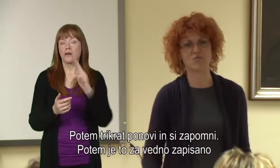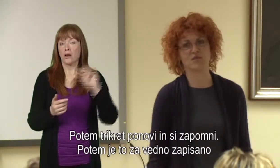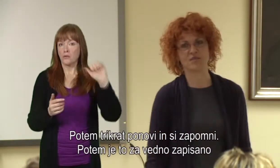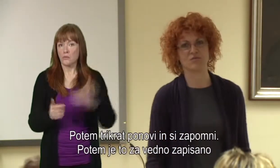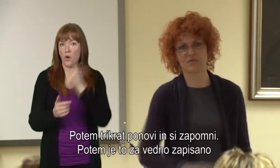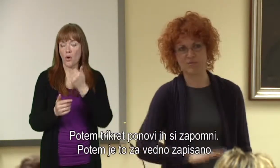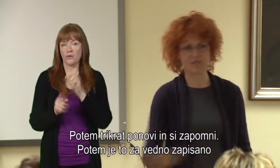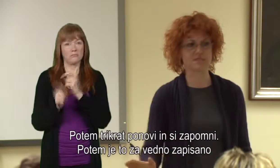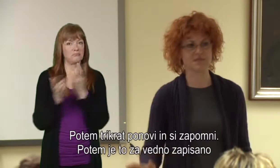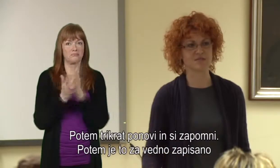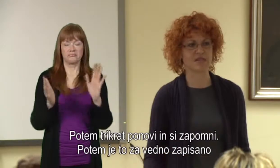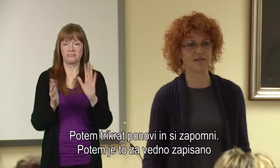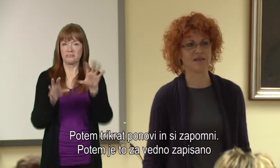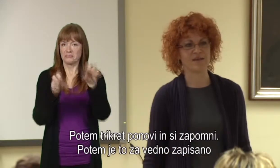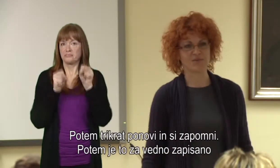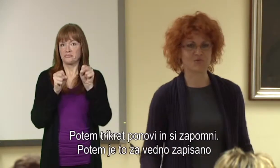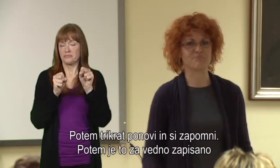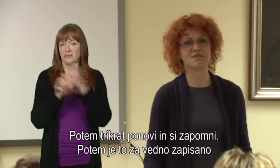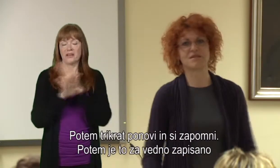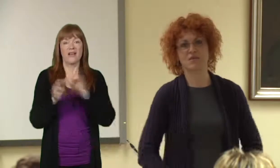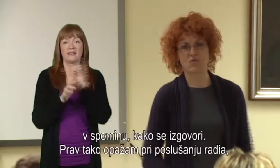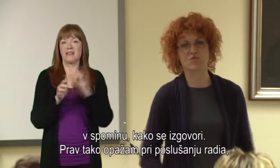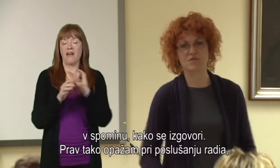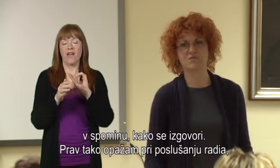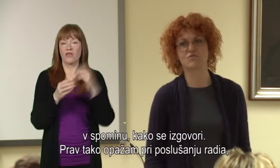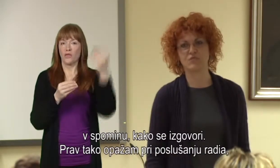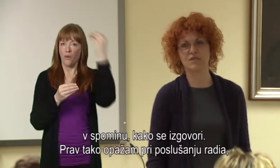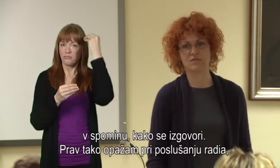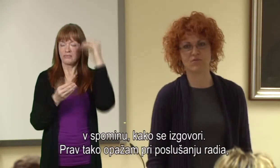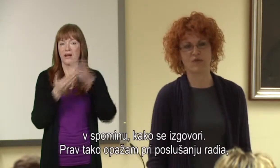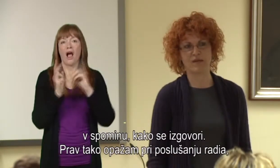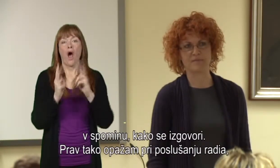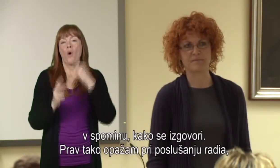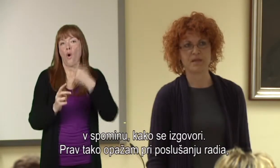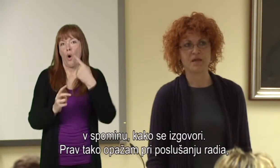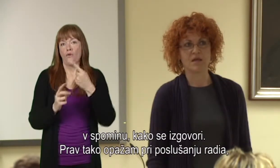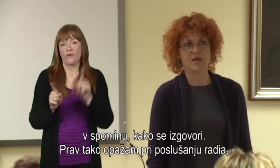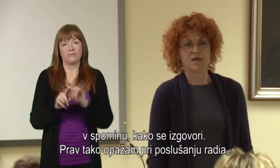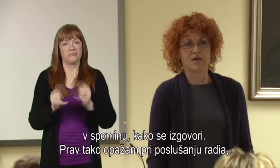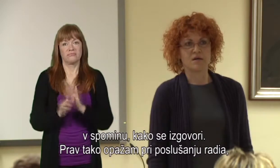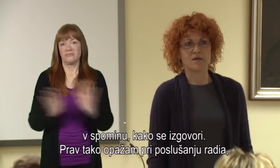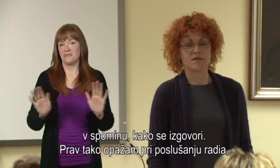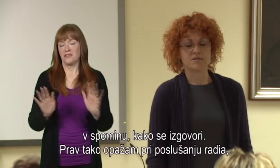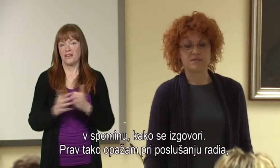v memoriji noter. Potem je za zmeraj to zapisano, kako se izgovori in tako je.